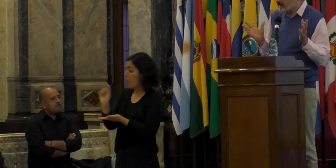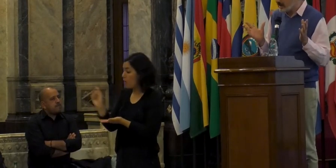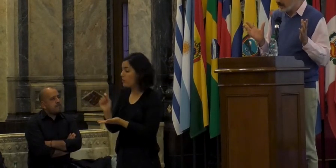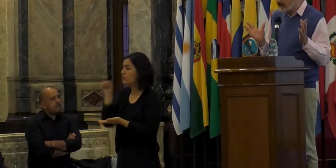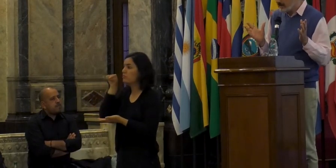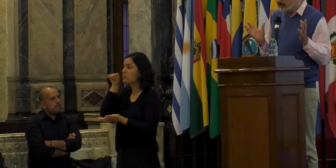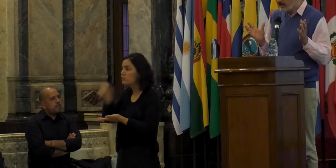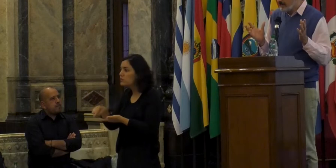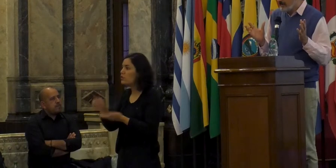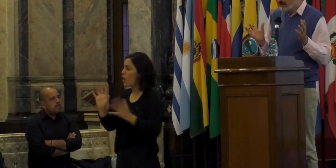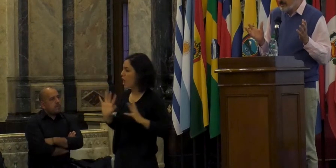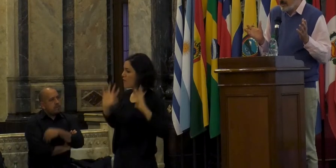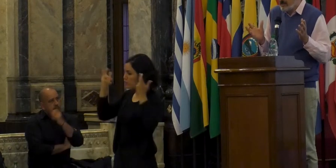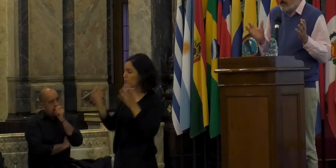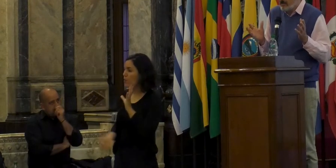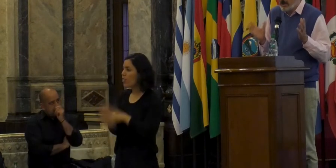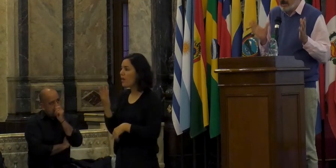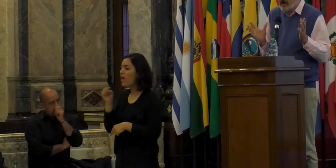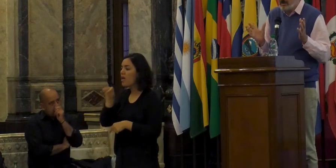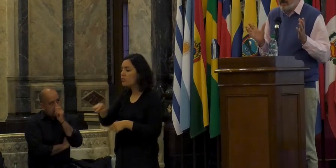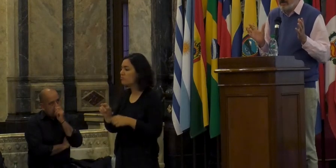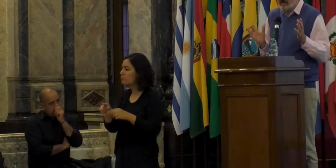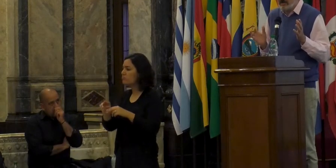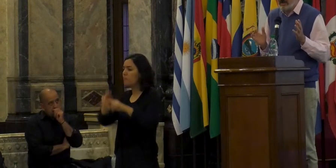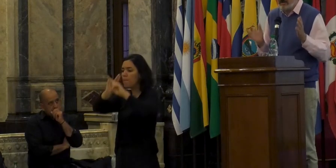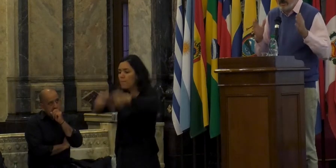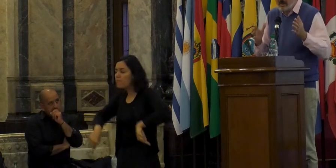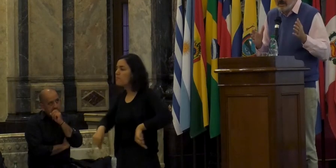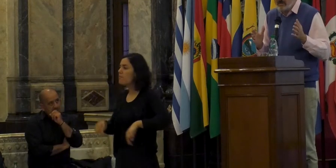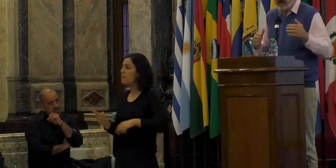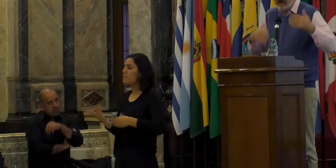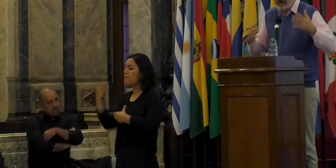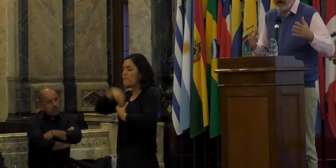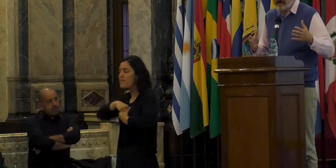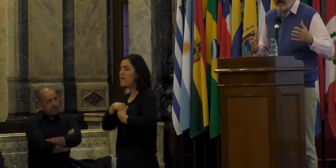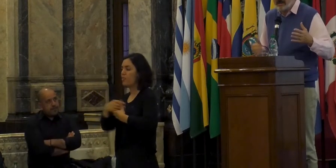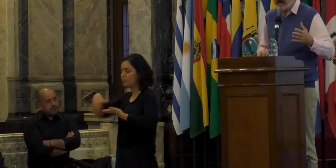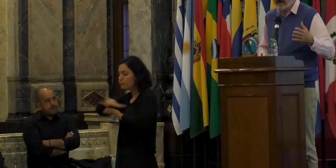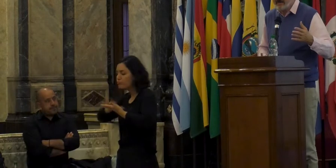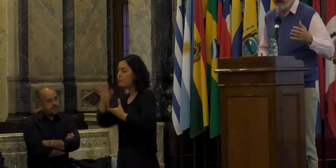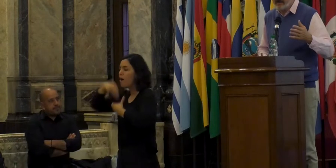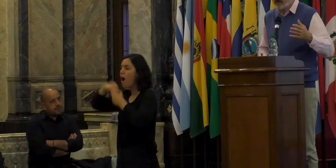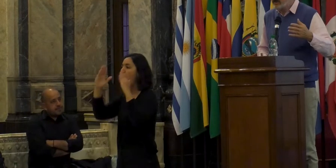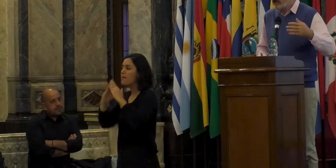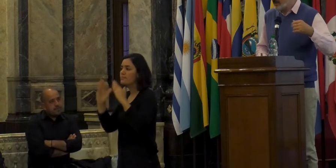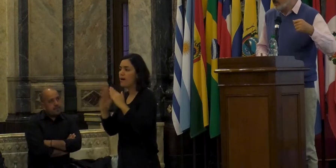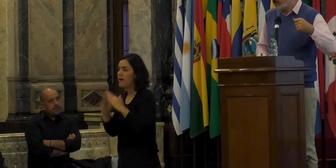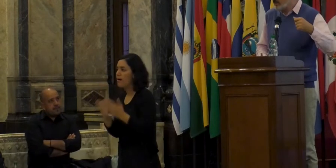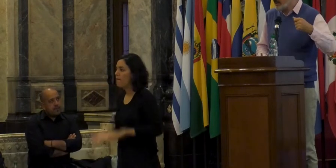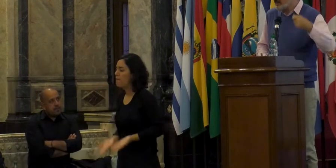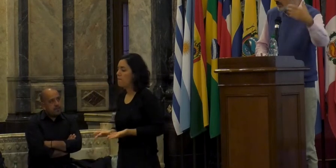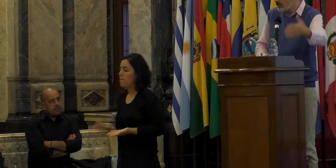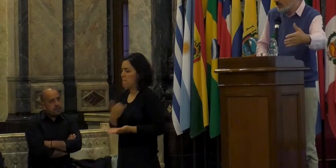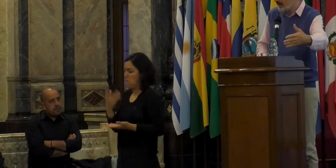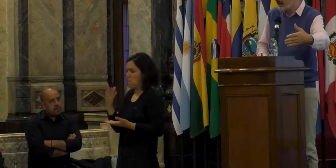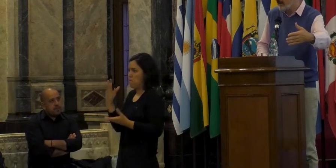buena medida el espacio privado, el espacio íntimo, la esfera doméstica, como si fuera un